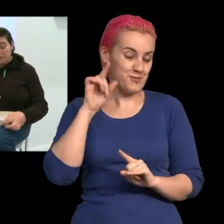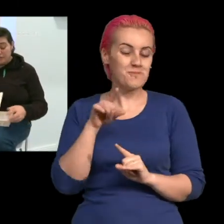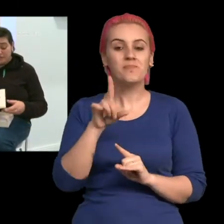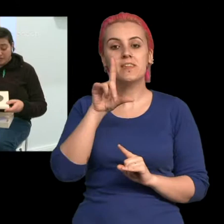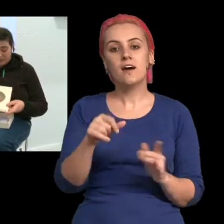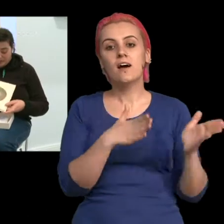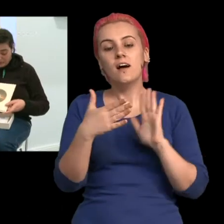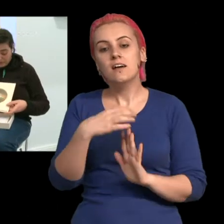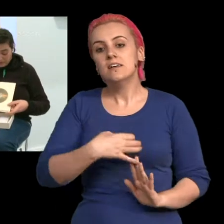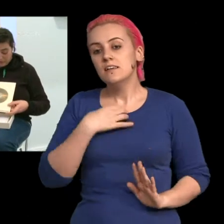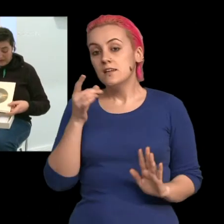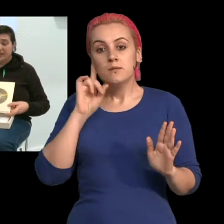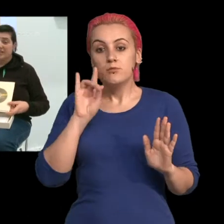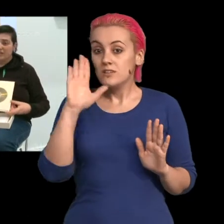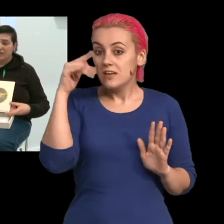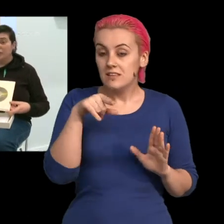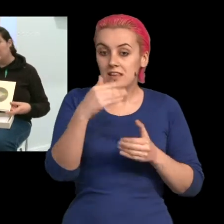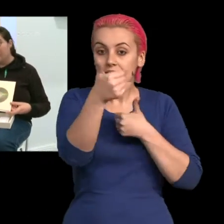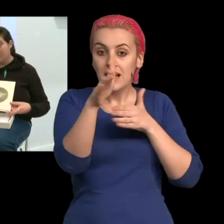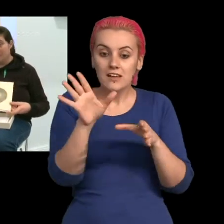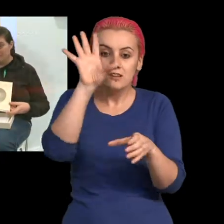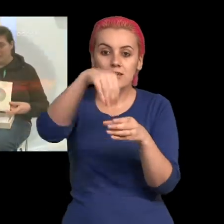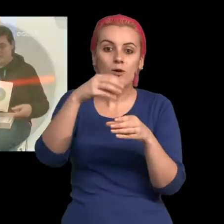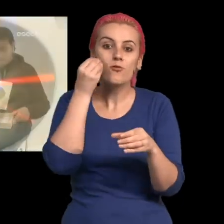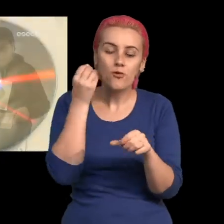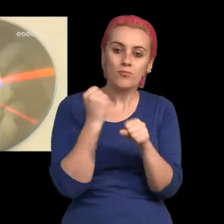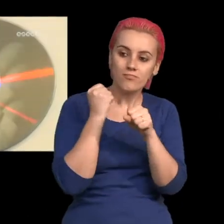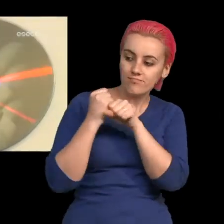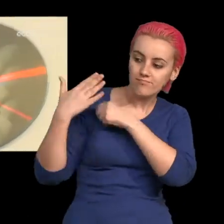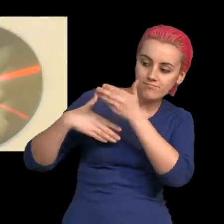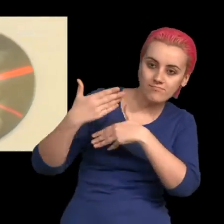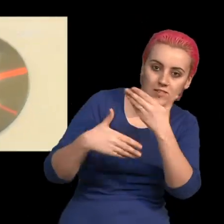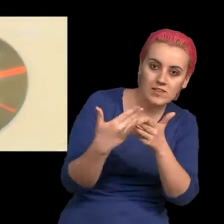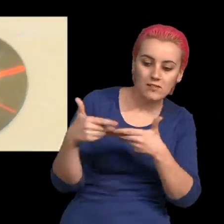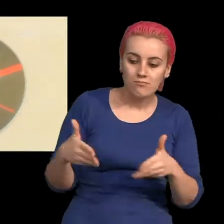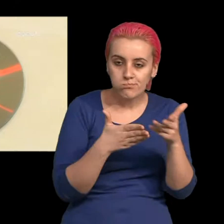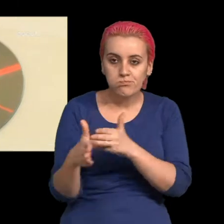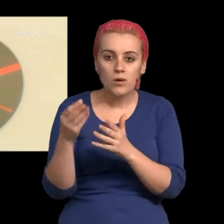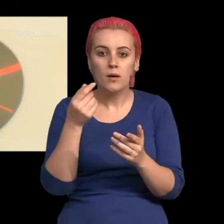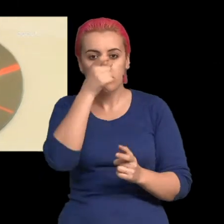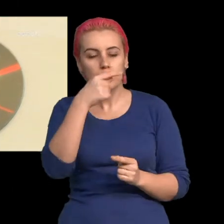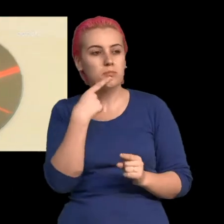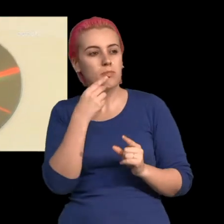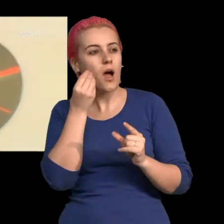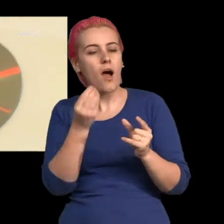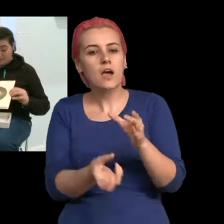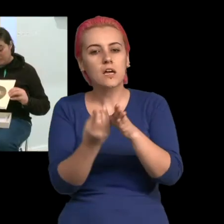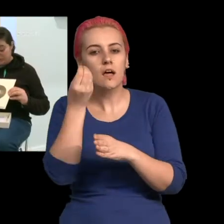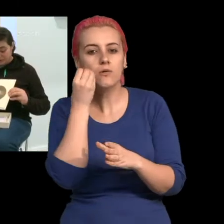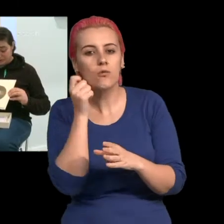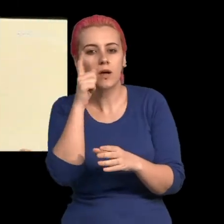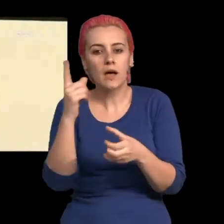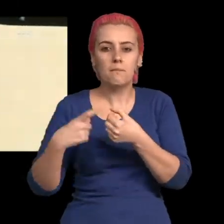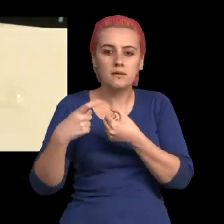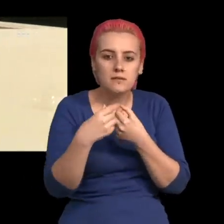das coisas que eu achei fundamentais foi incluir nesta caixinha o processo, não é? Para que as pessoas percebessem como é que isto nasceu, quem é que esteve envolvido, e